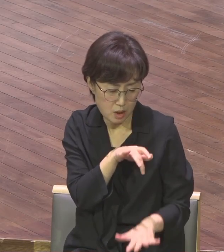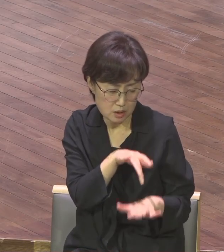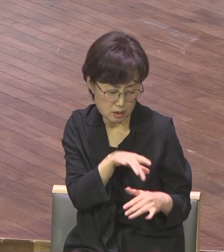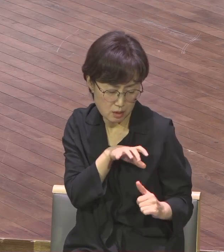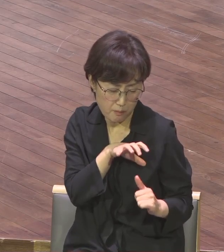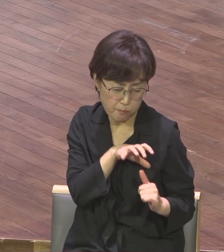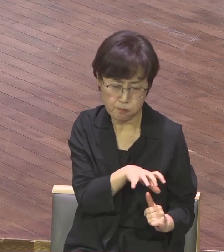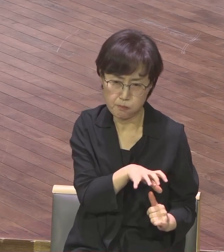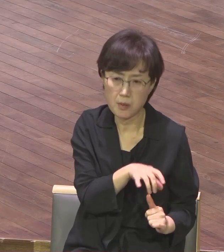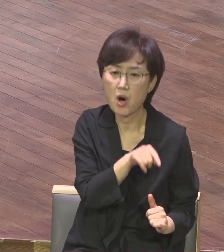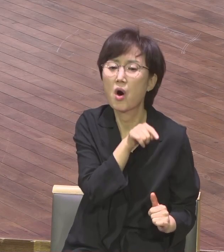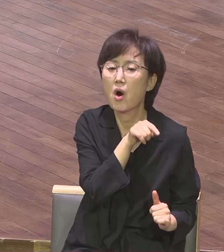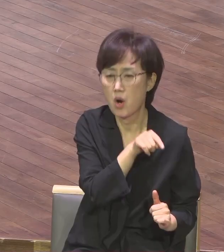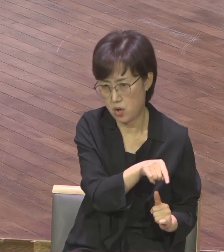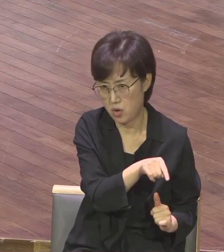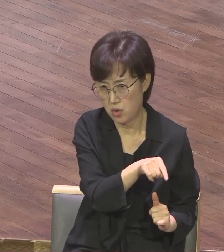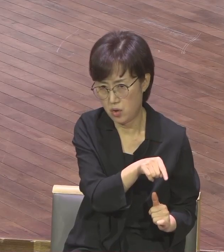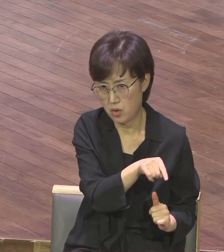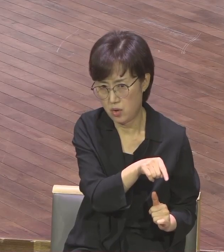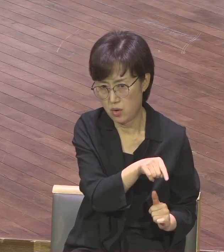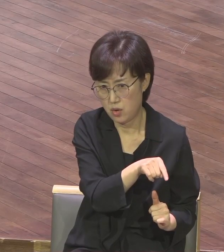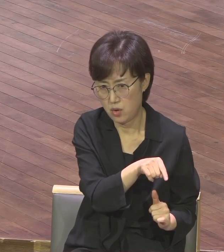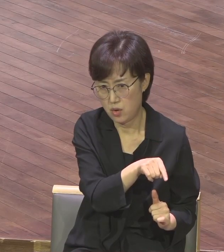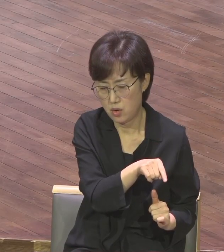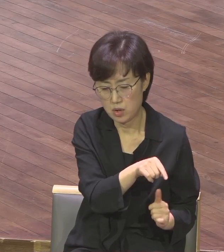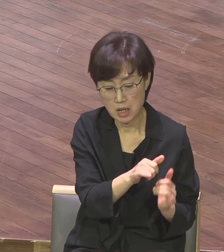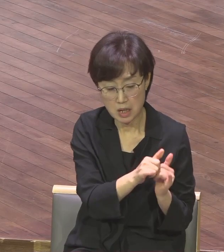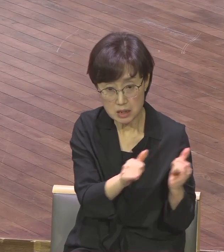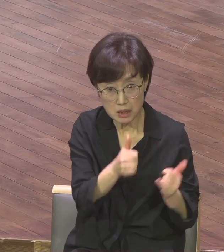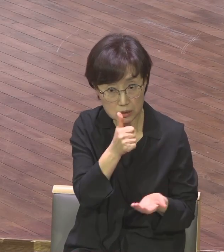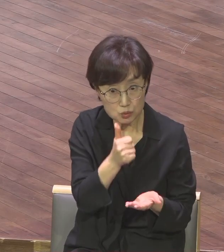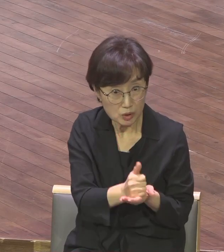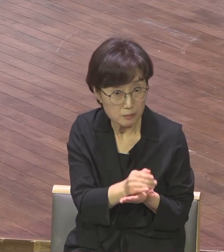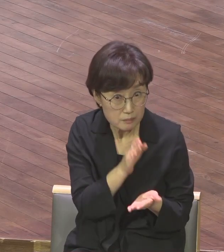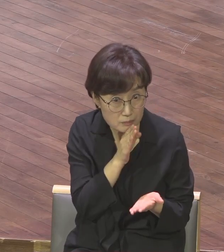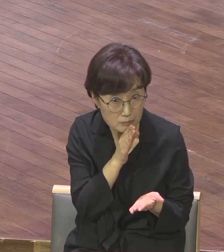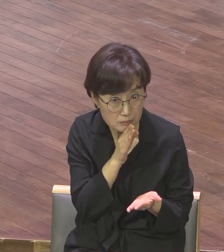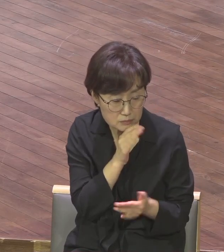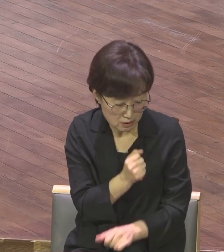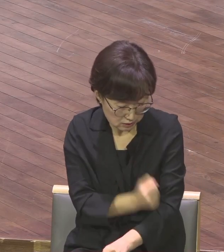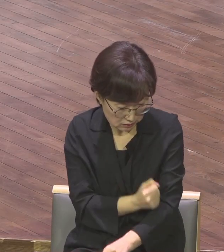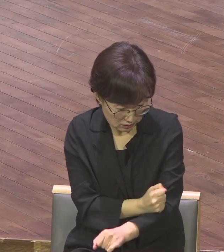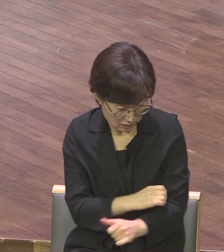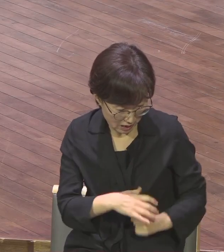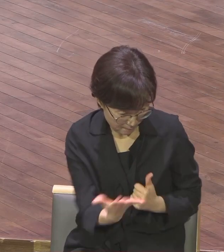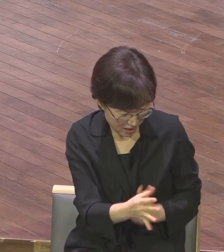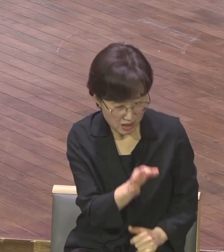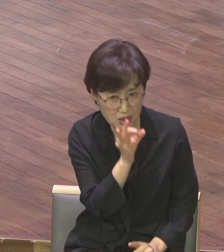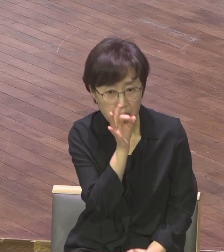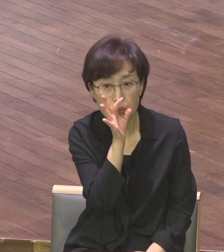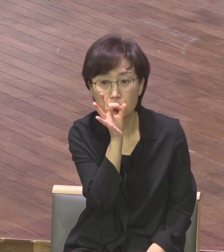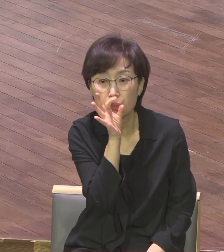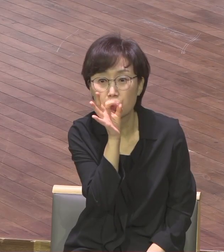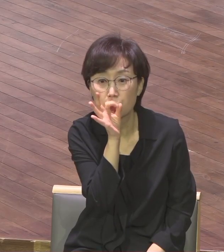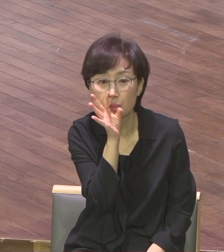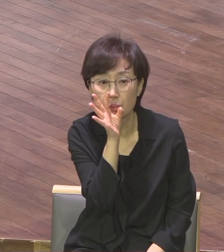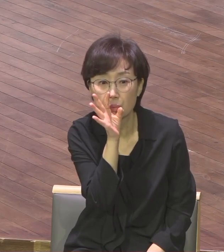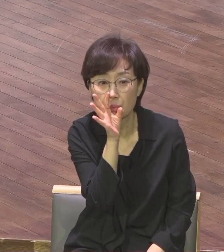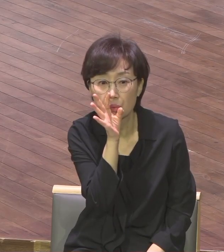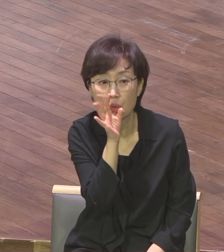것. 죄인된 인간이 스스로 힘으로 절대로 빠져나올 수 없기 때문에